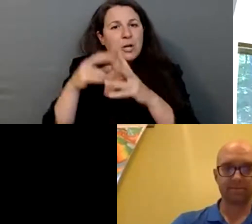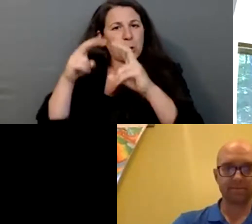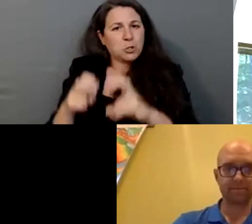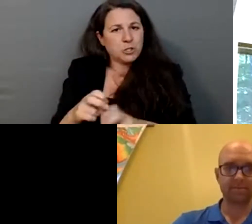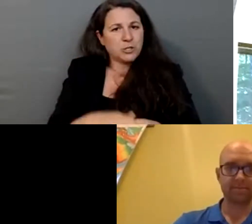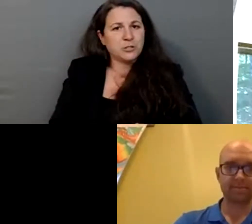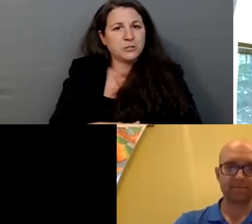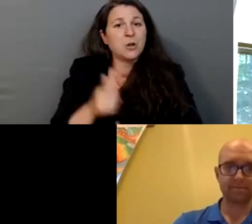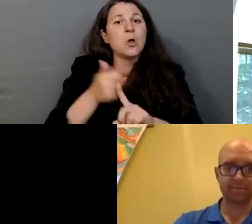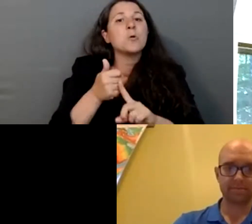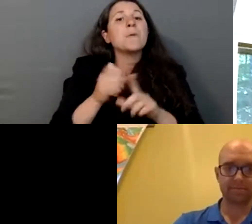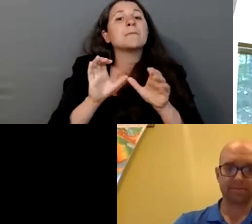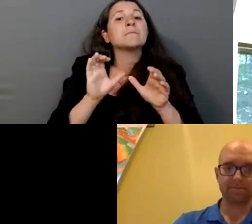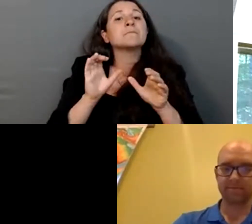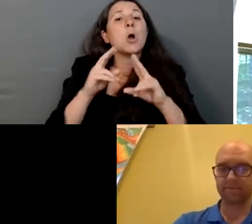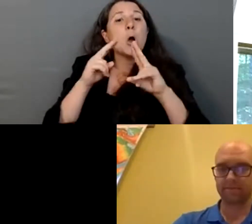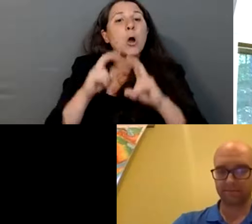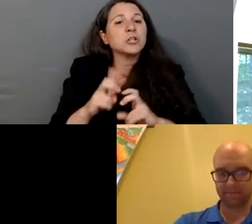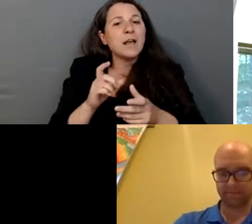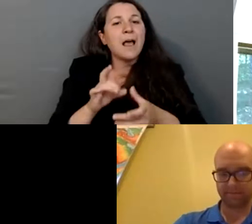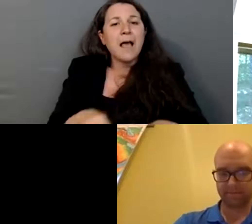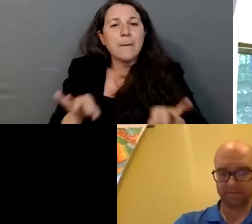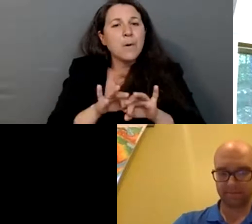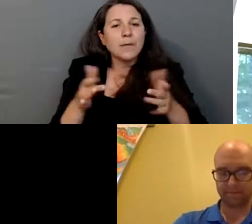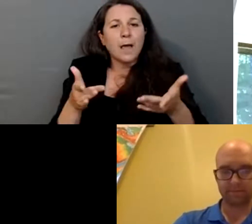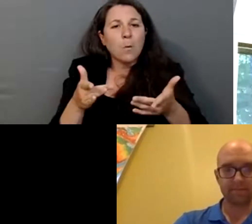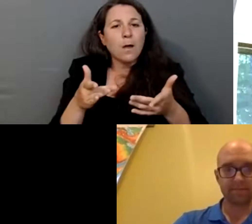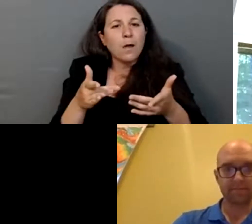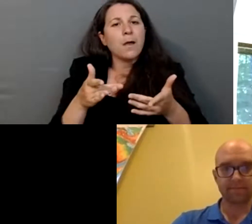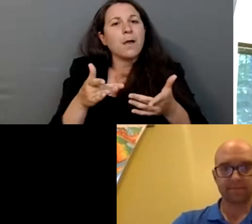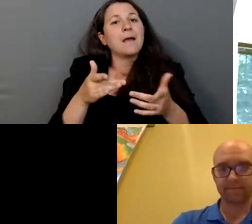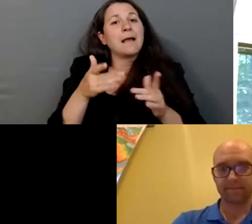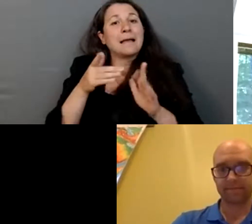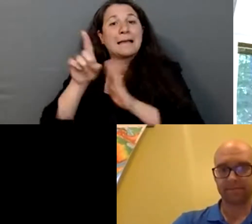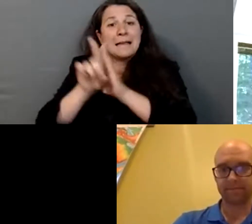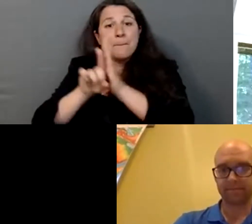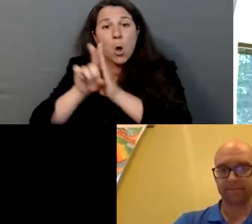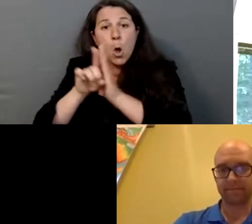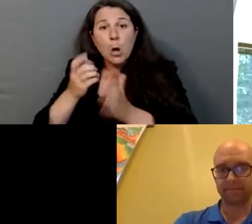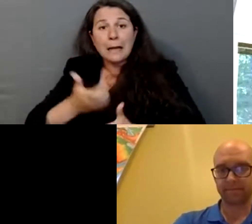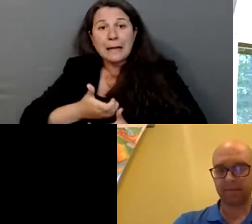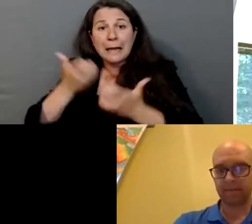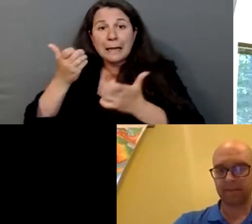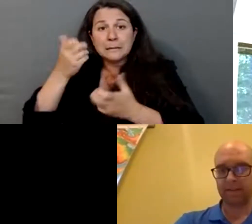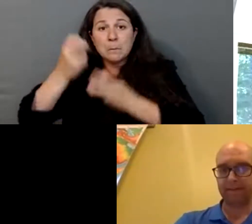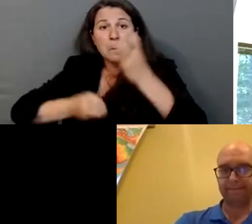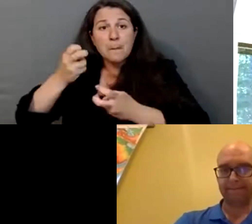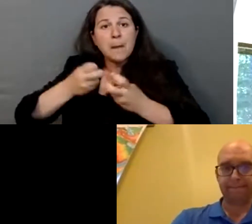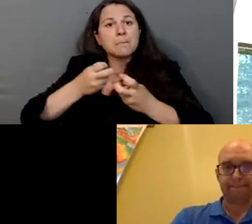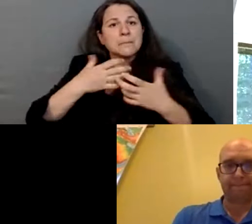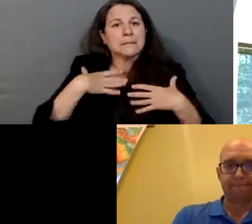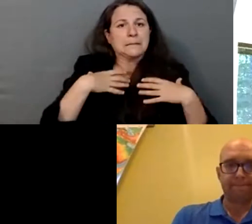Le premier, la relation entre les droits humains et la crise climatique. Le droit et la politique climatique au